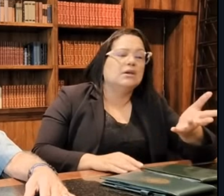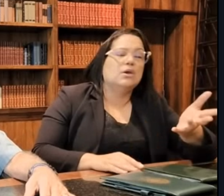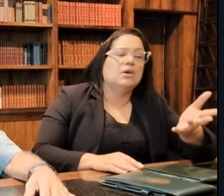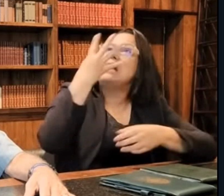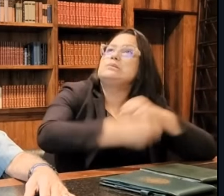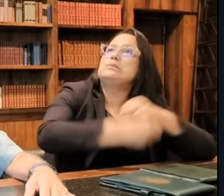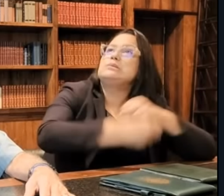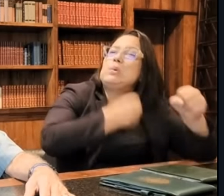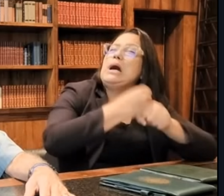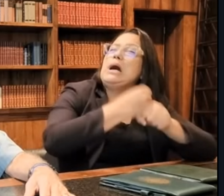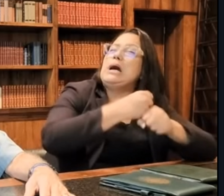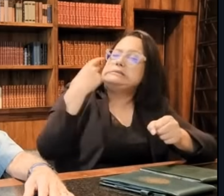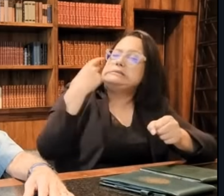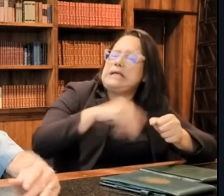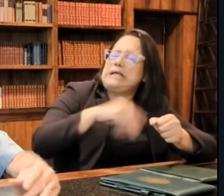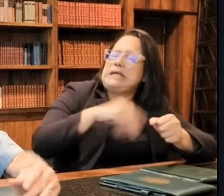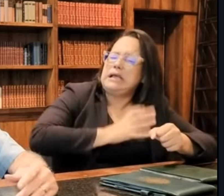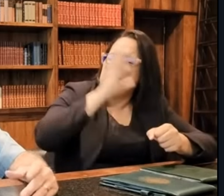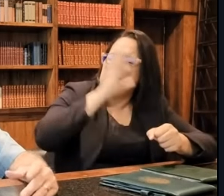4 anos?